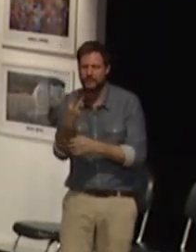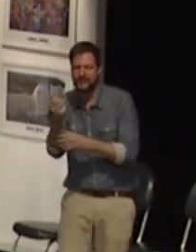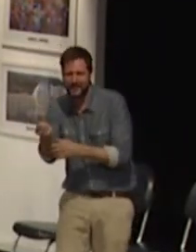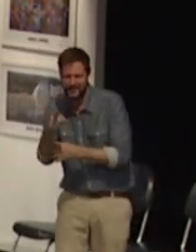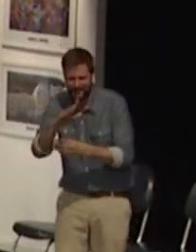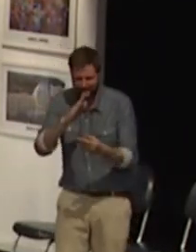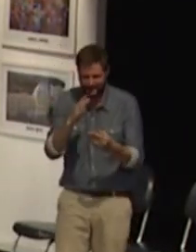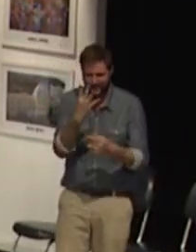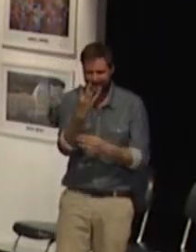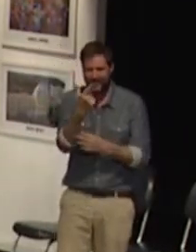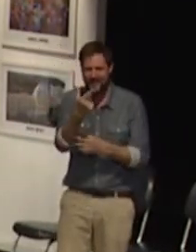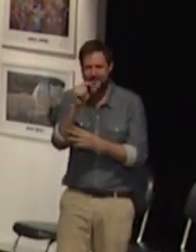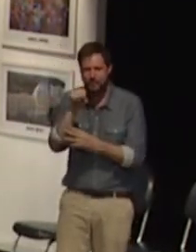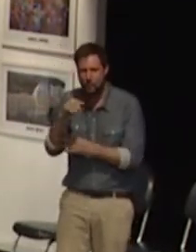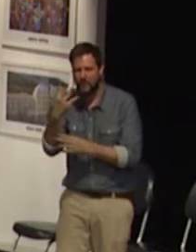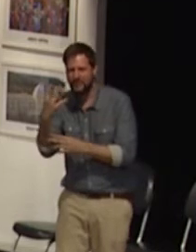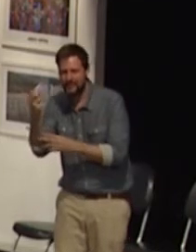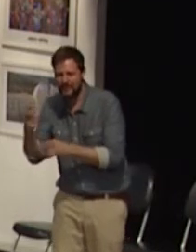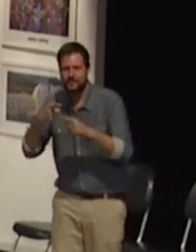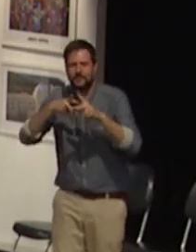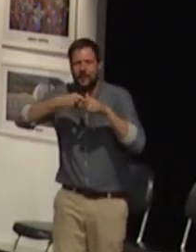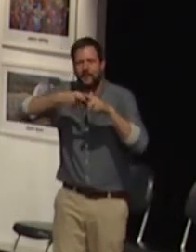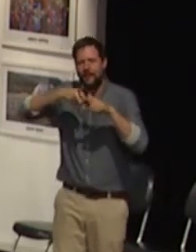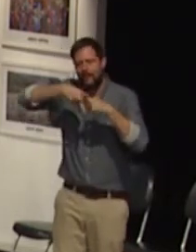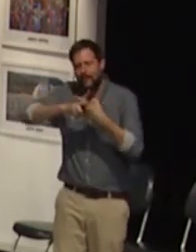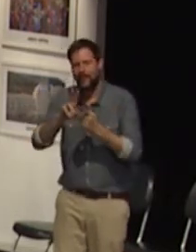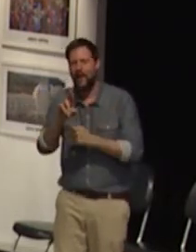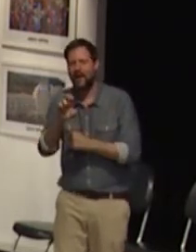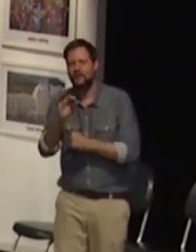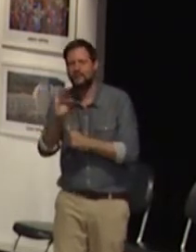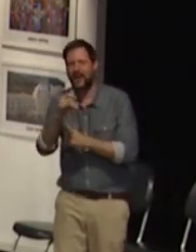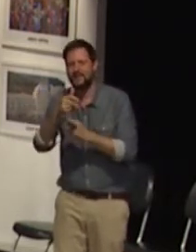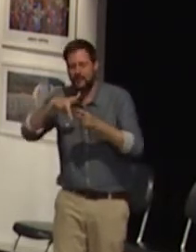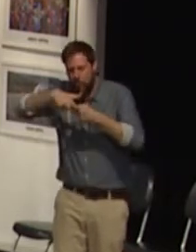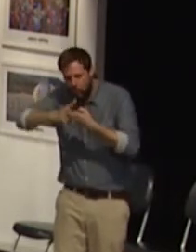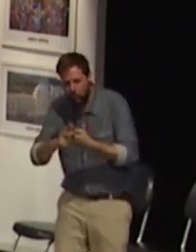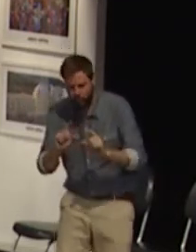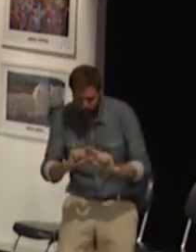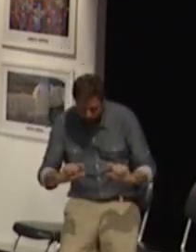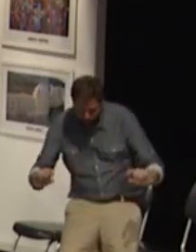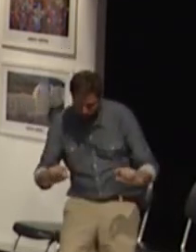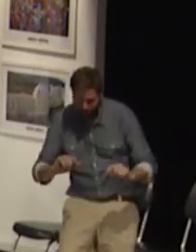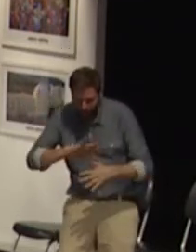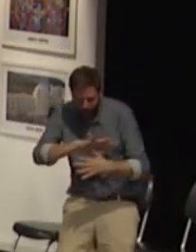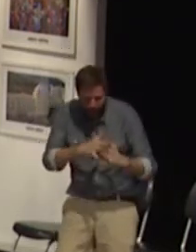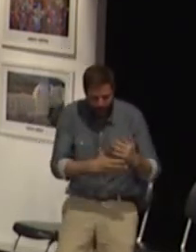também o projeto de lei 2016 que retificação a lei